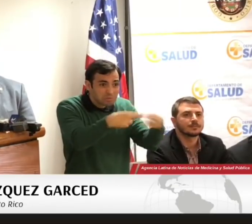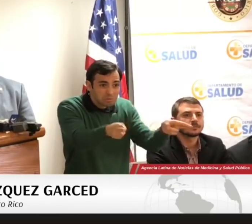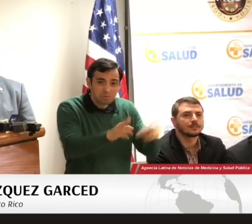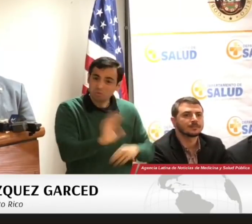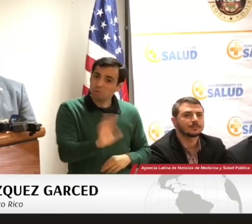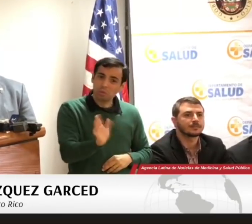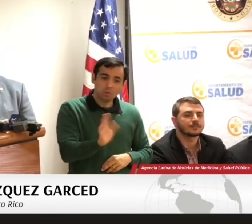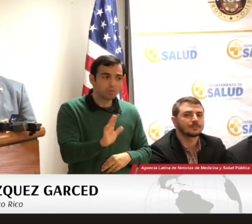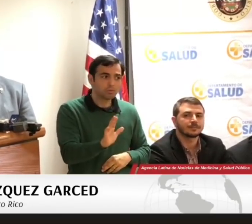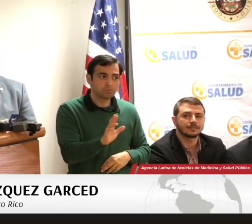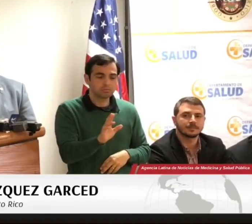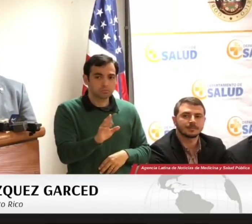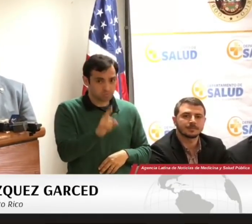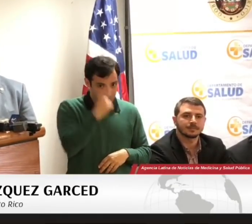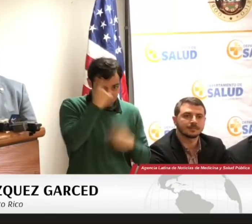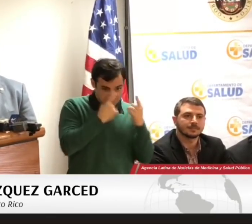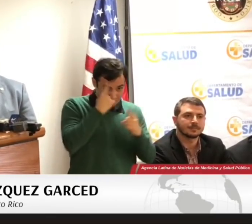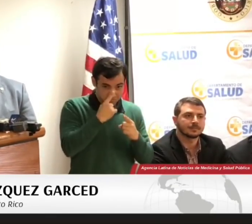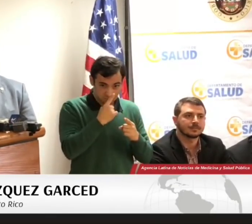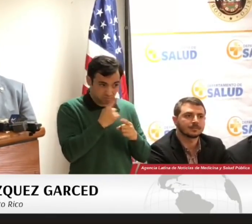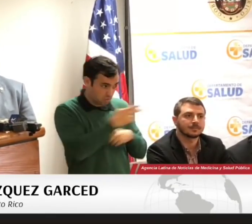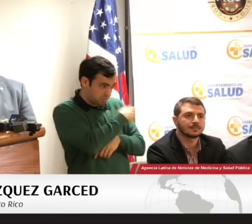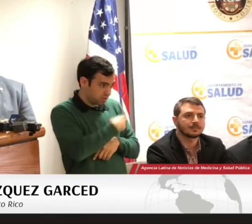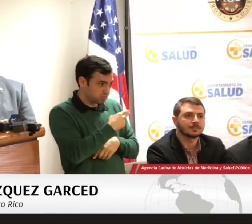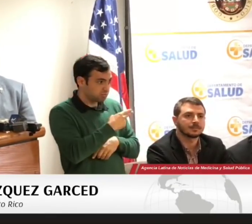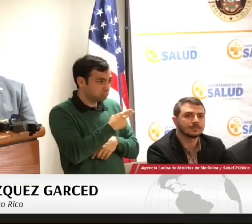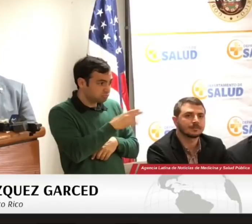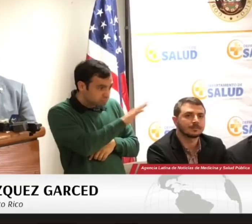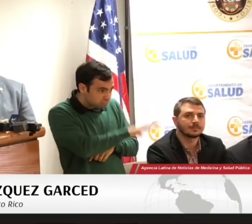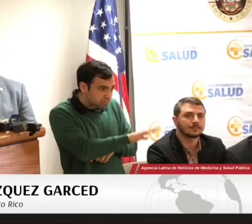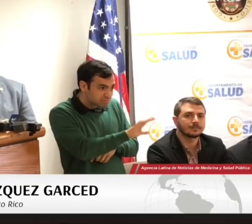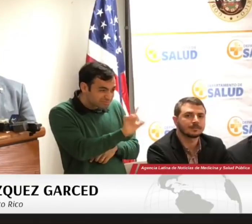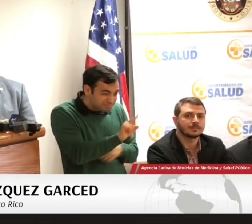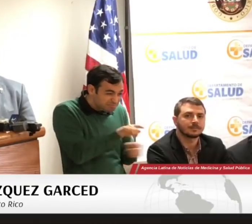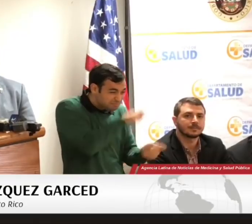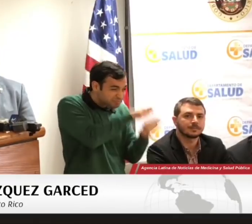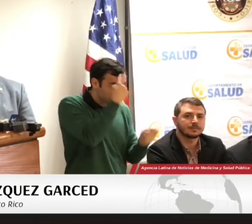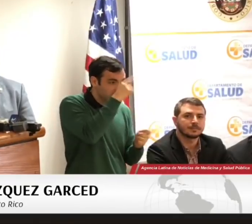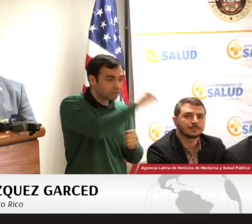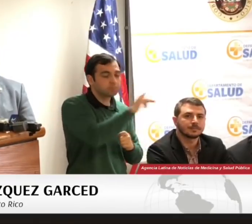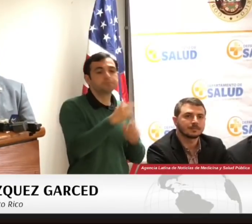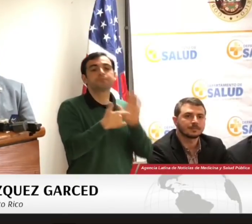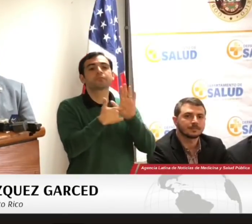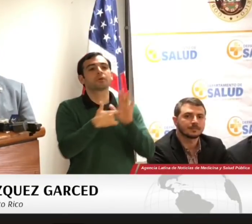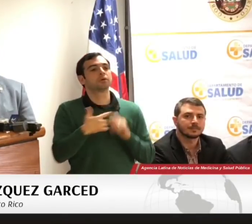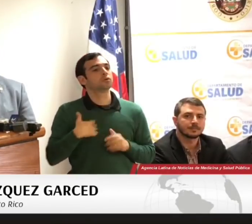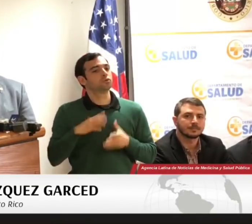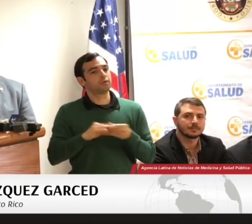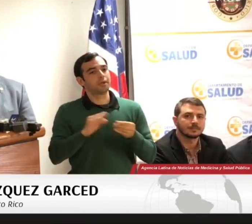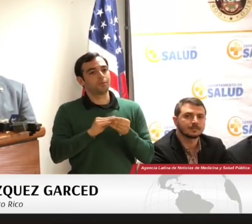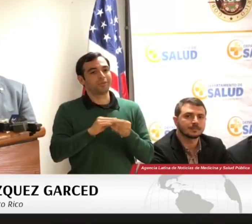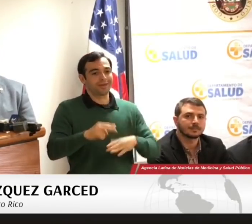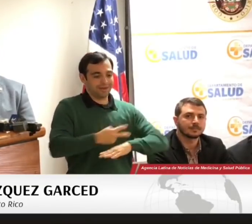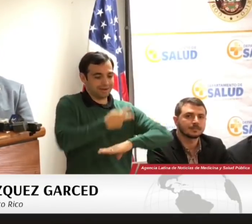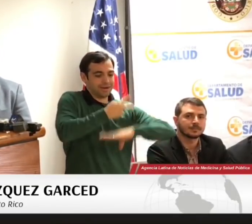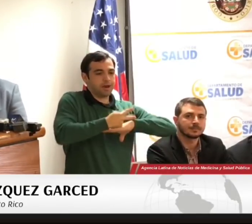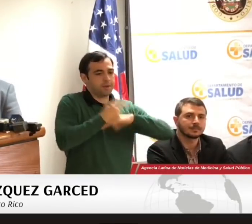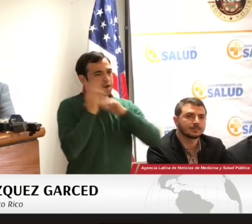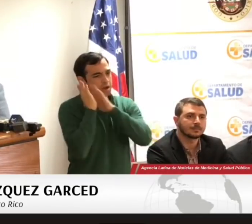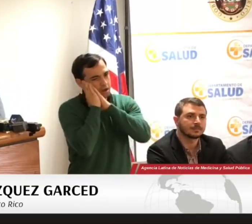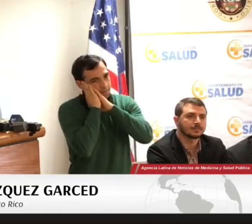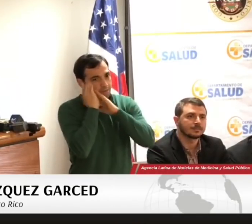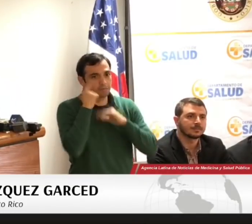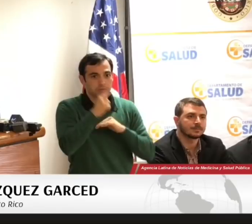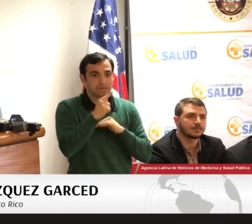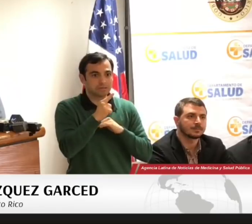emergencia o en los hospitales? Sí, se ha pensado, y de hecho, cuando se habla de las camas que están en aislamiento, eso es se ha trabajado con la